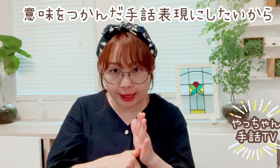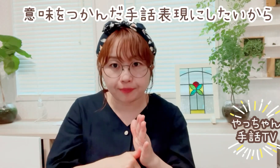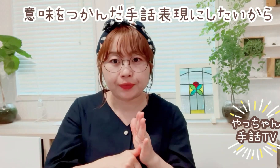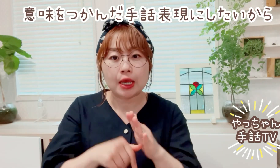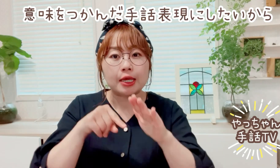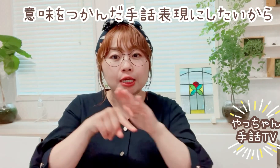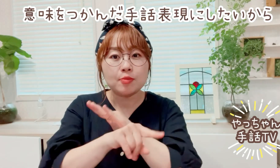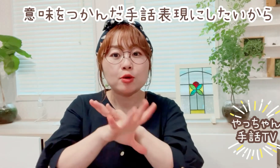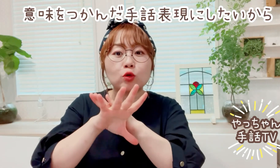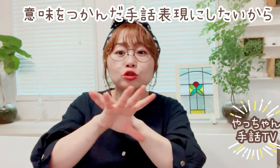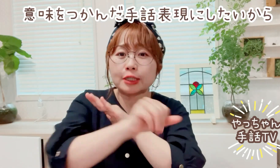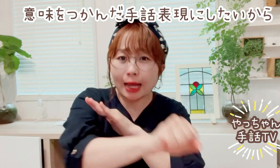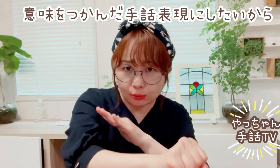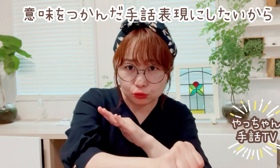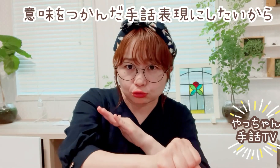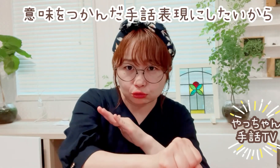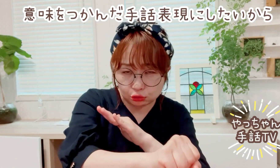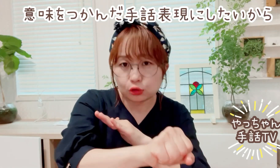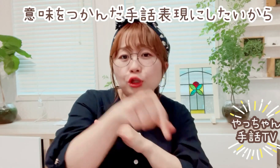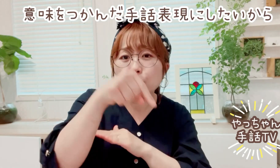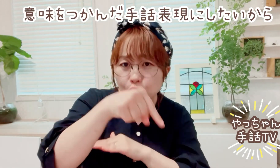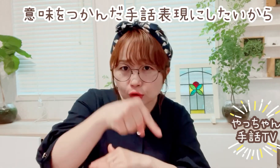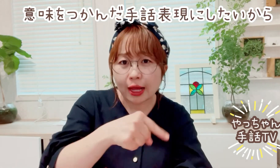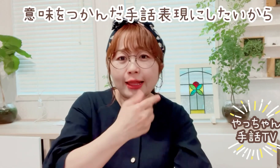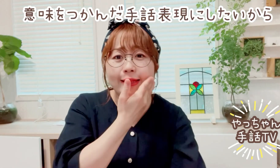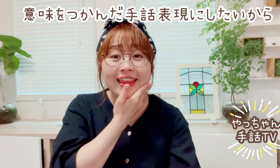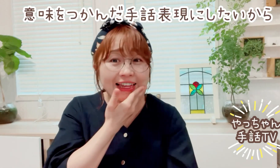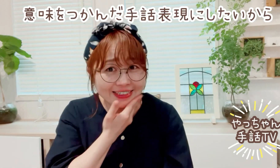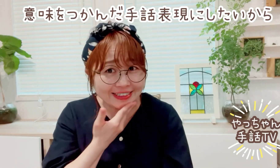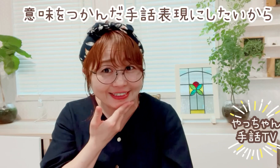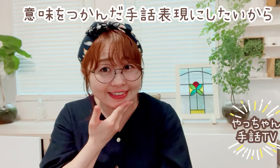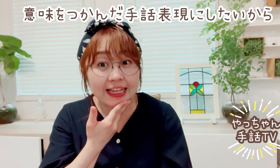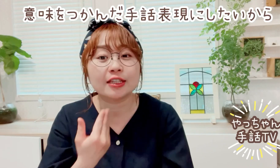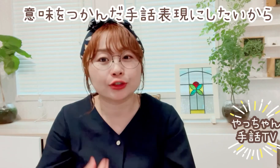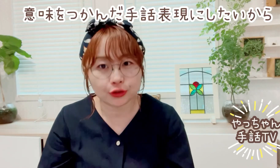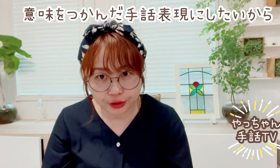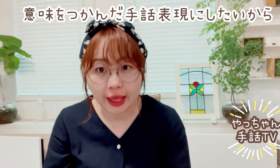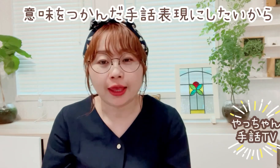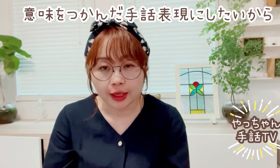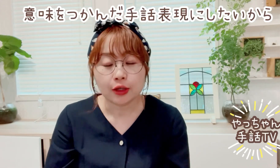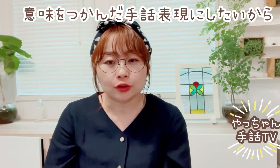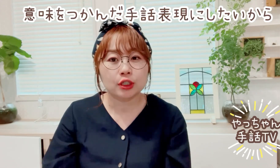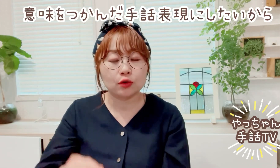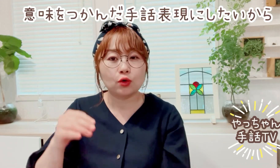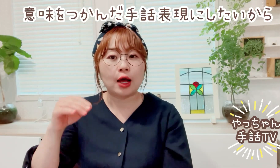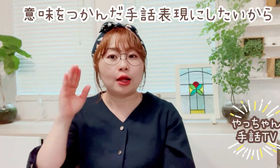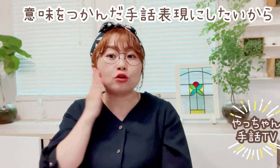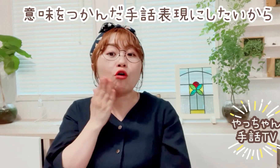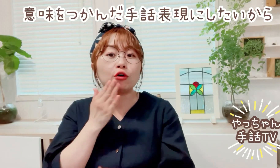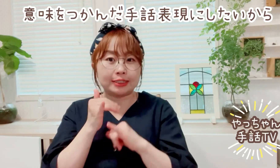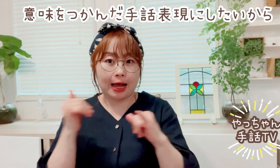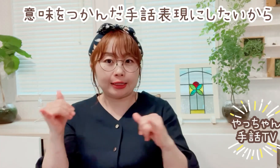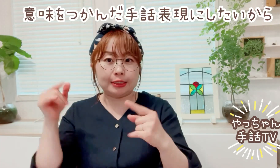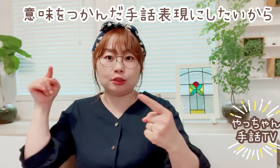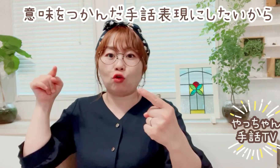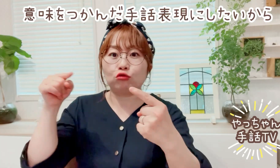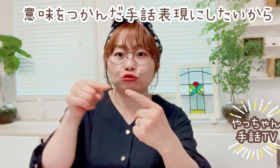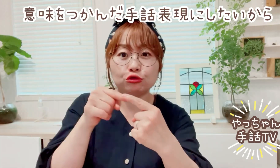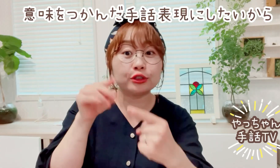ね、意味をつかむっていうのが大事なんですよね。こちらの方がろう者に通